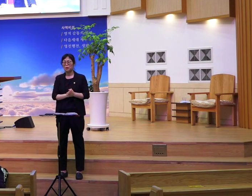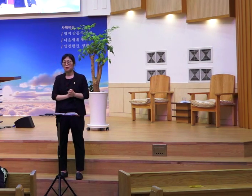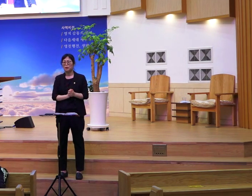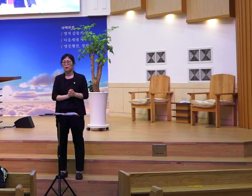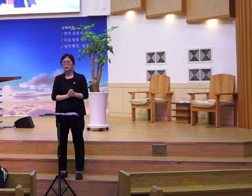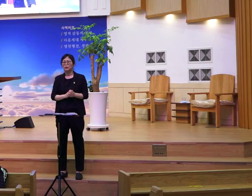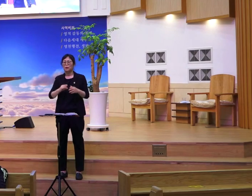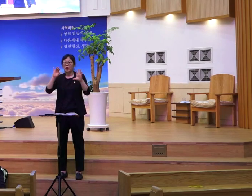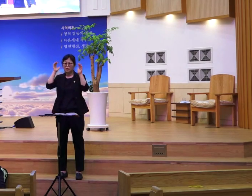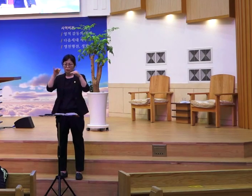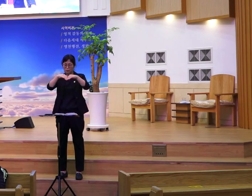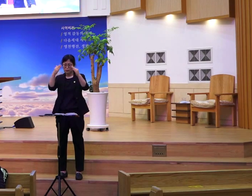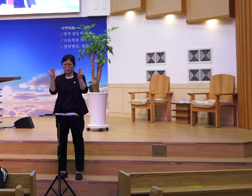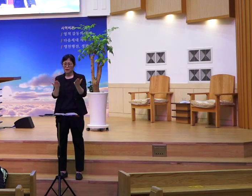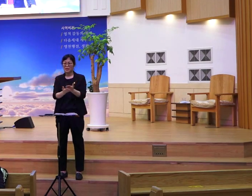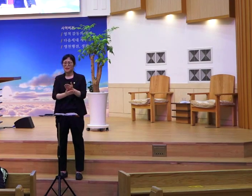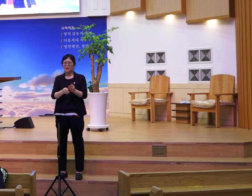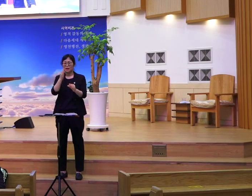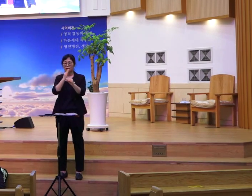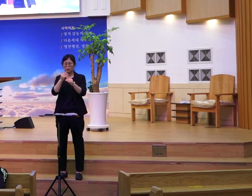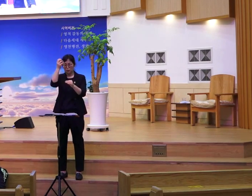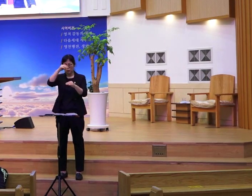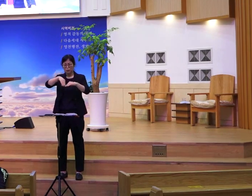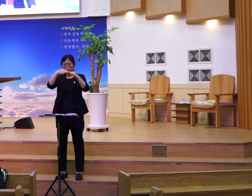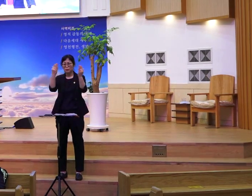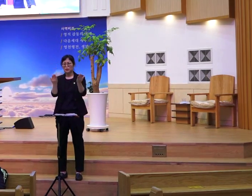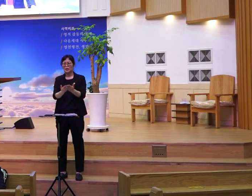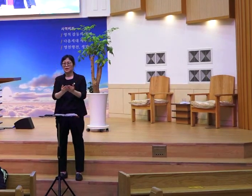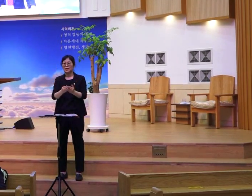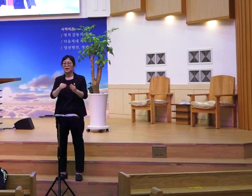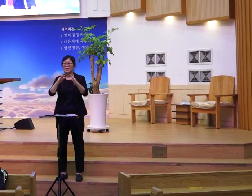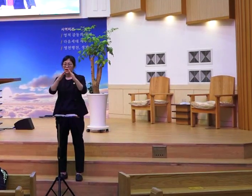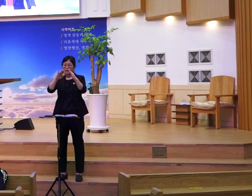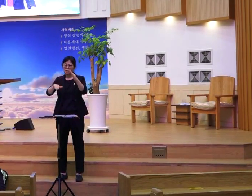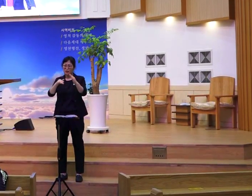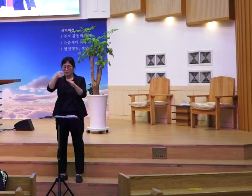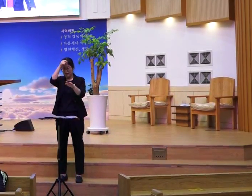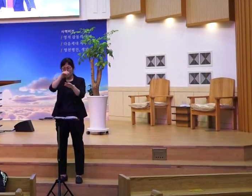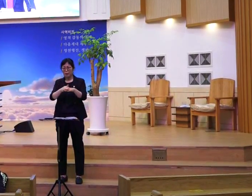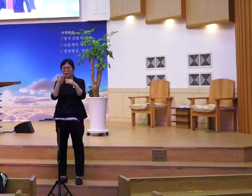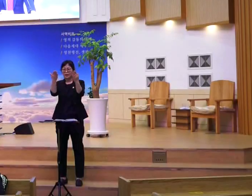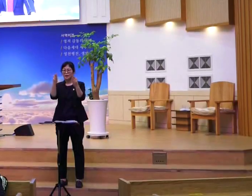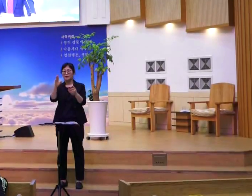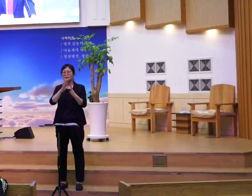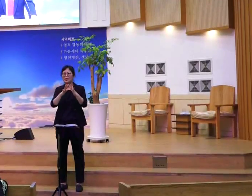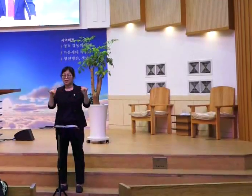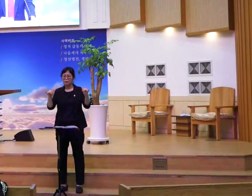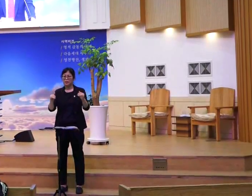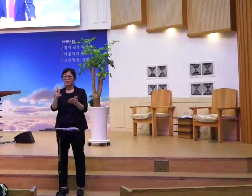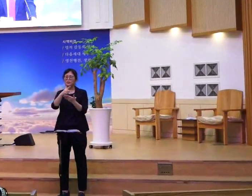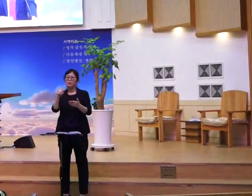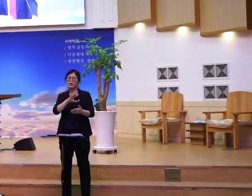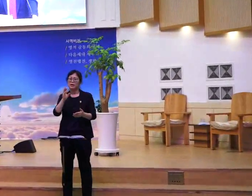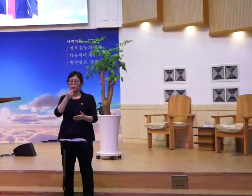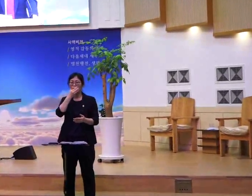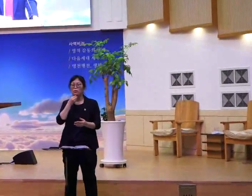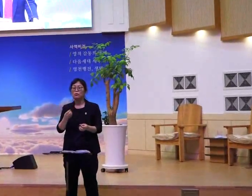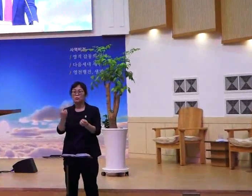해서 아동부실에서 예배하시는 분들, 또 가정에서 각자의 자리에서 영상으로 예배하시는 분들 주님의 이름으로 축복합니다. 교회